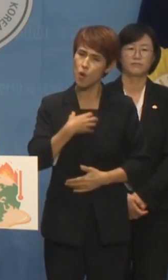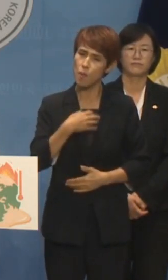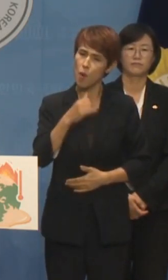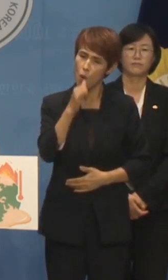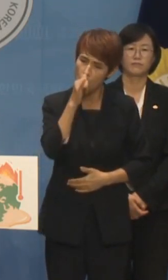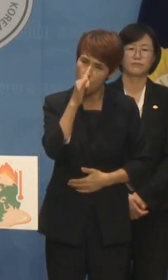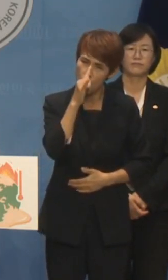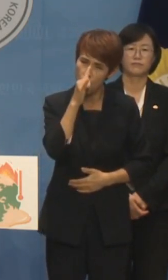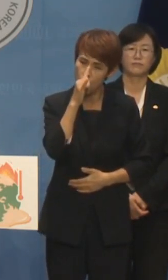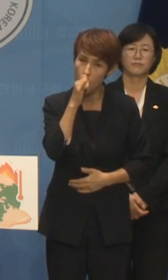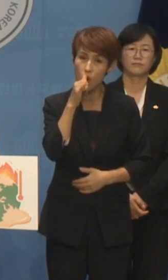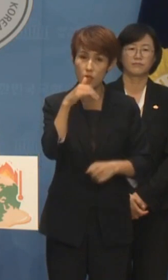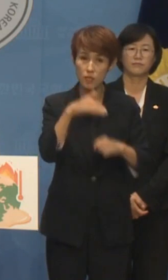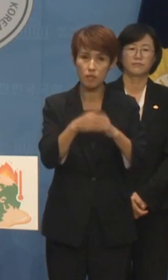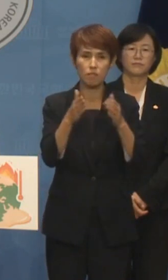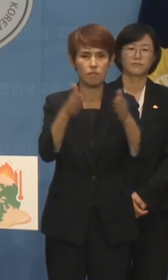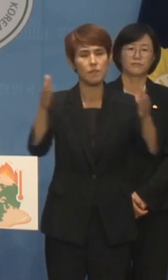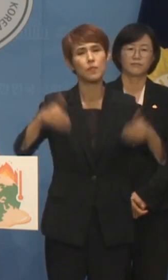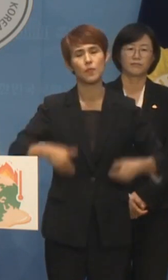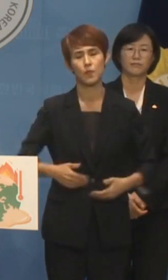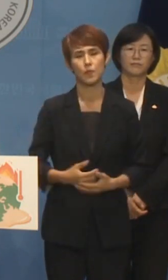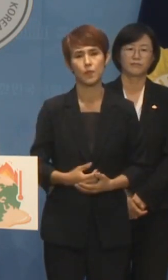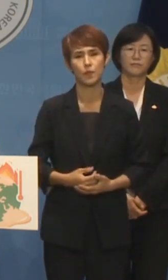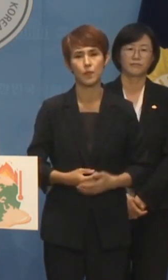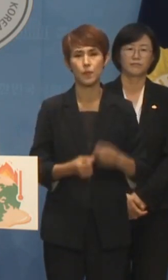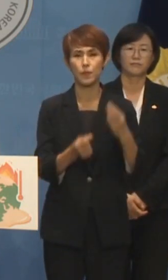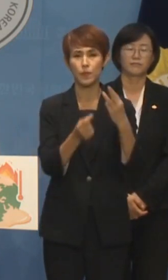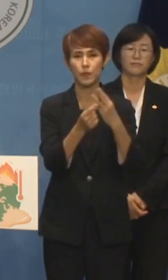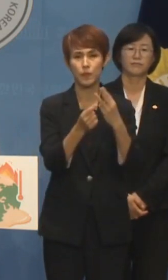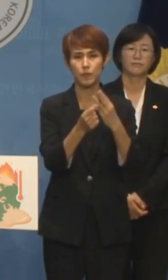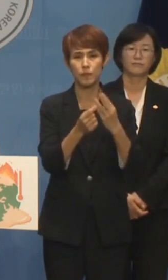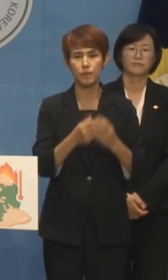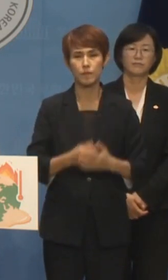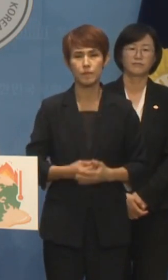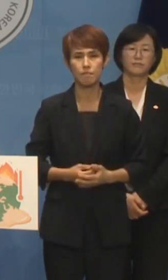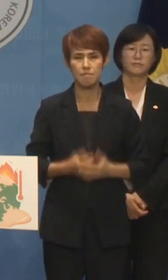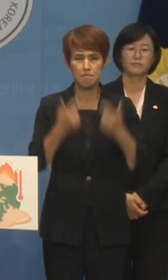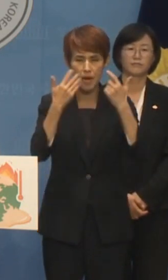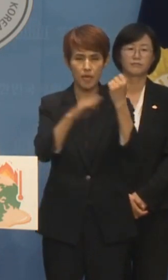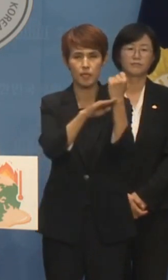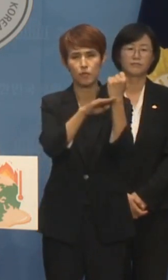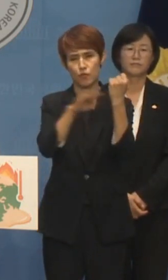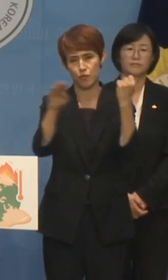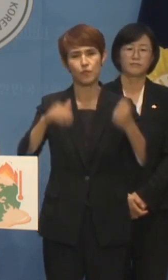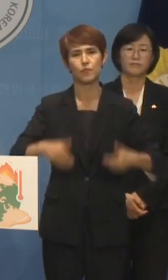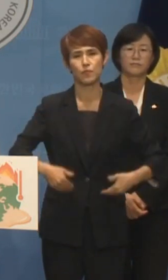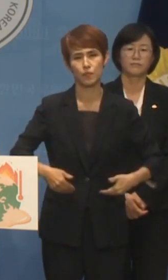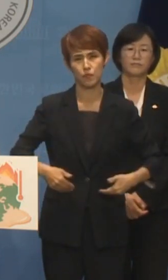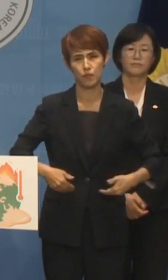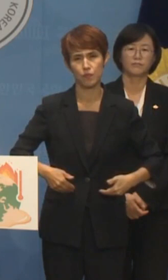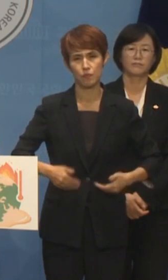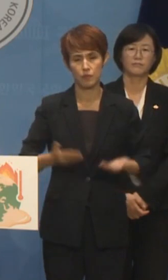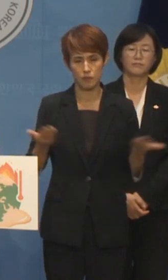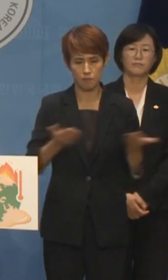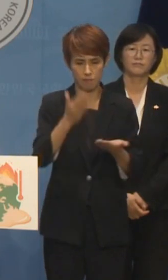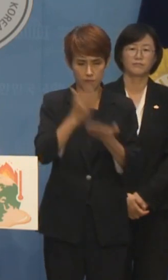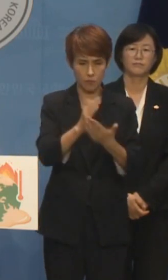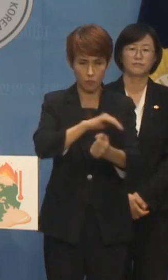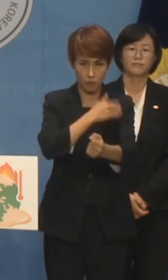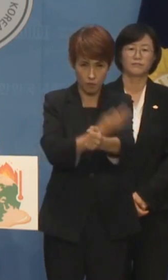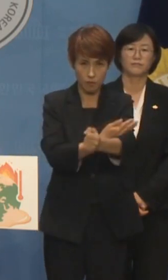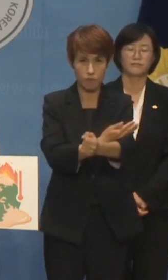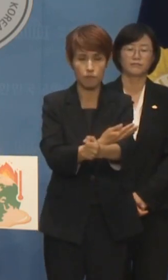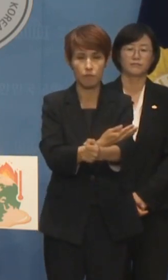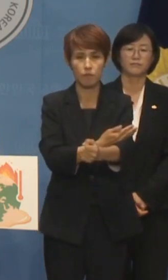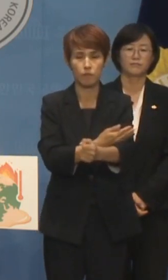대로 확대할 필요가 있습니다. 세 번째, 명확한 기준을 마련하여 작업 중지권을